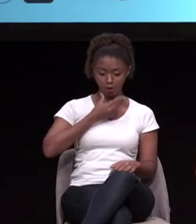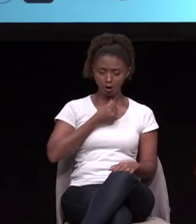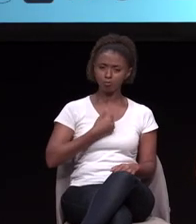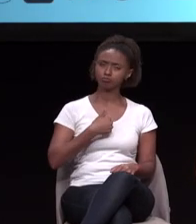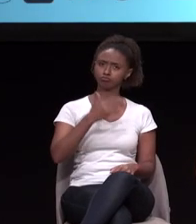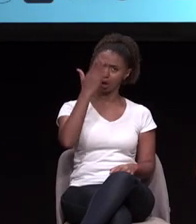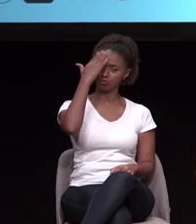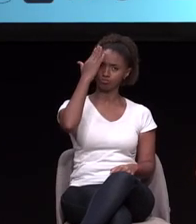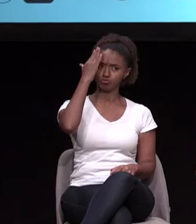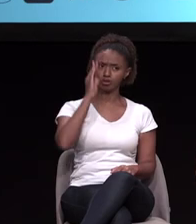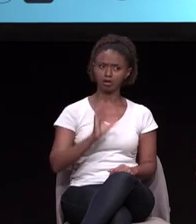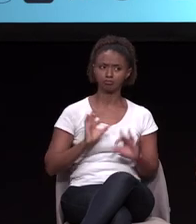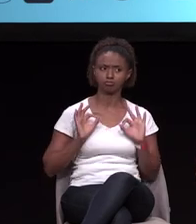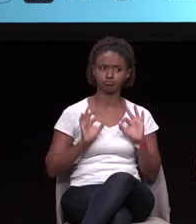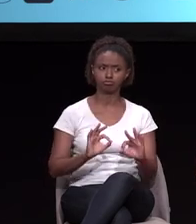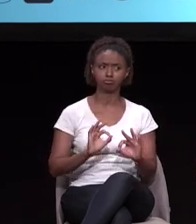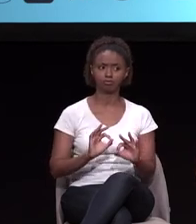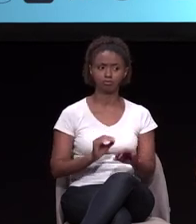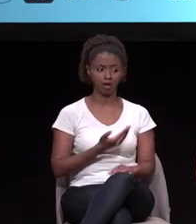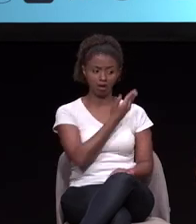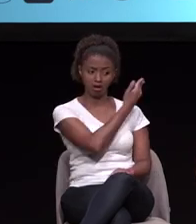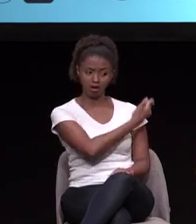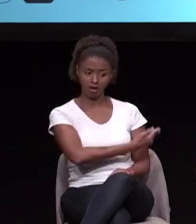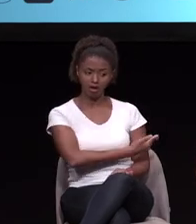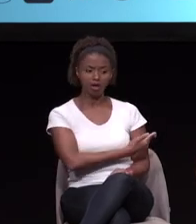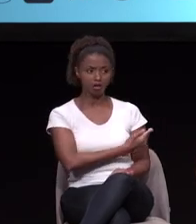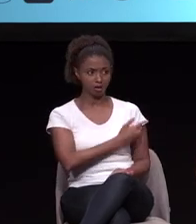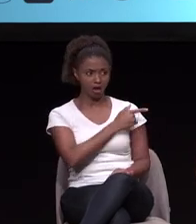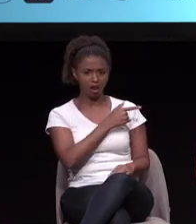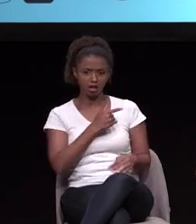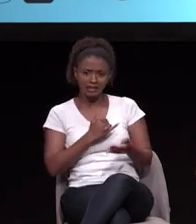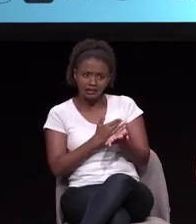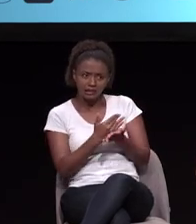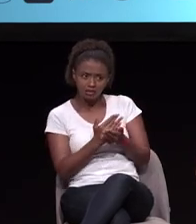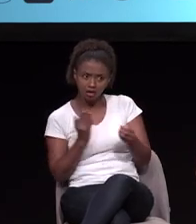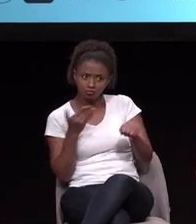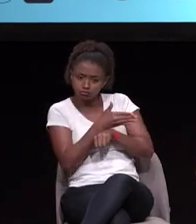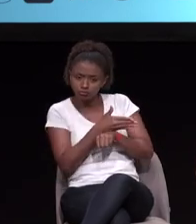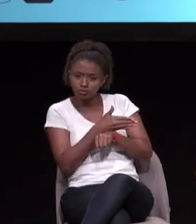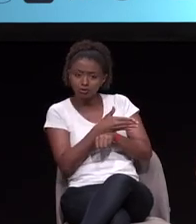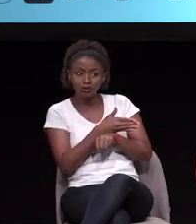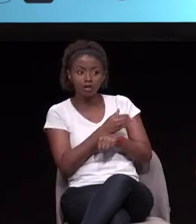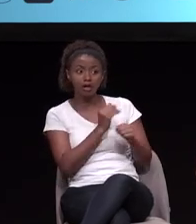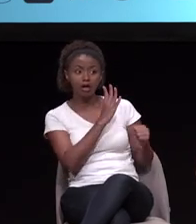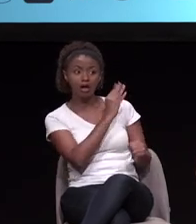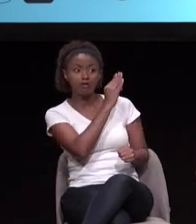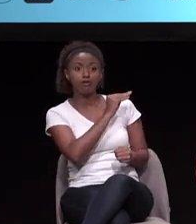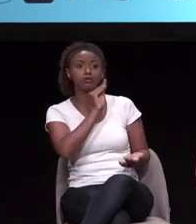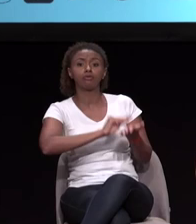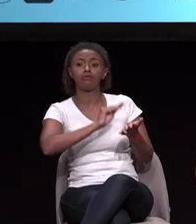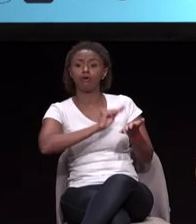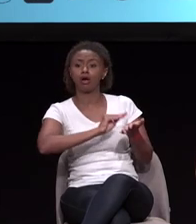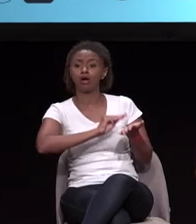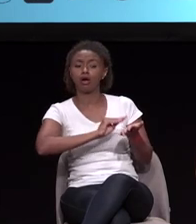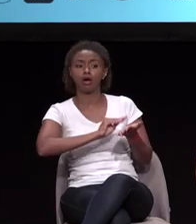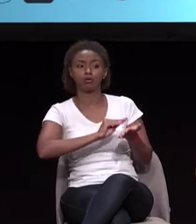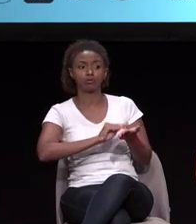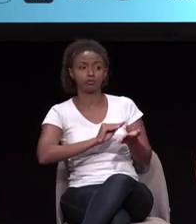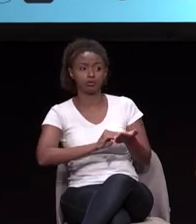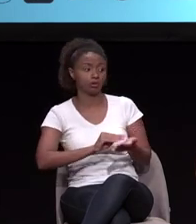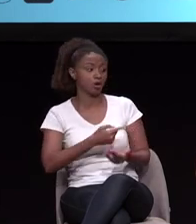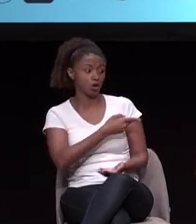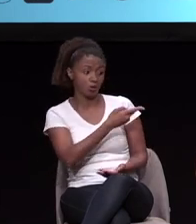que está iniciando que está usando e que essa foto ela foi tirada na própria mente porque nós já que os